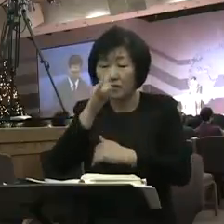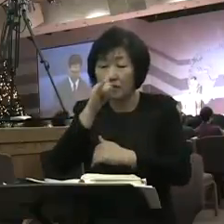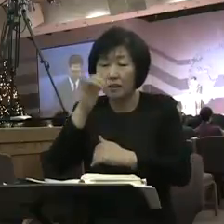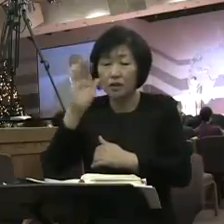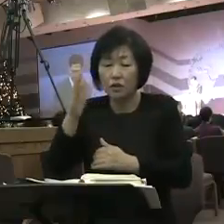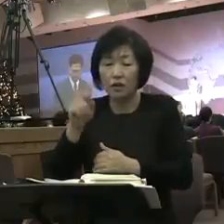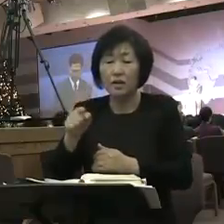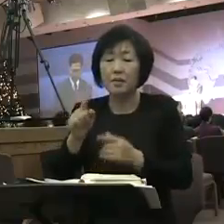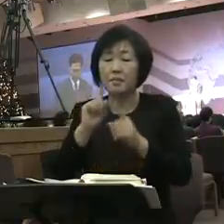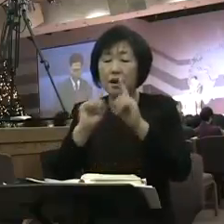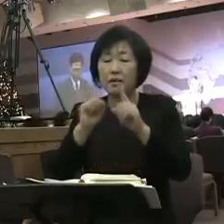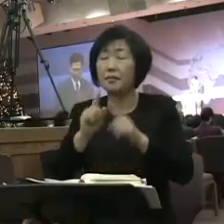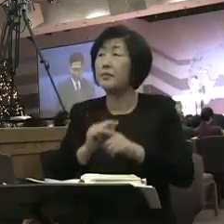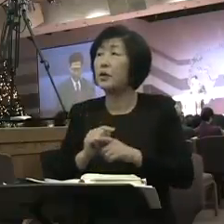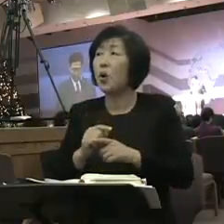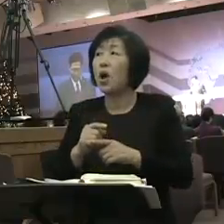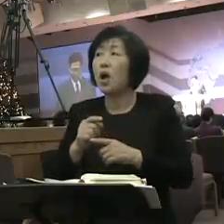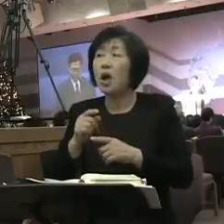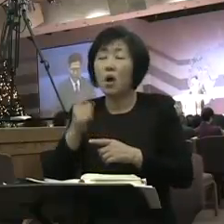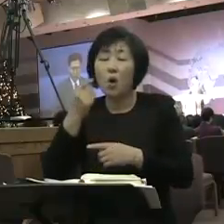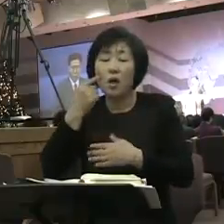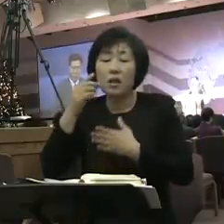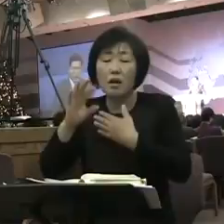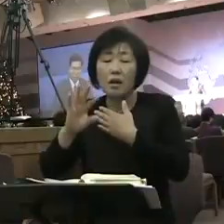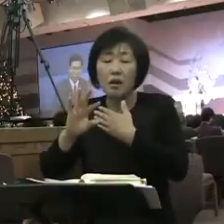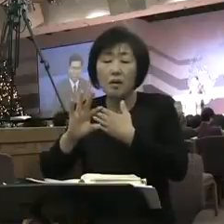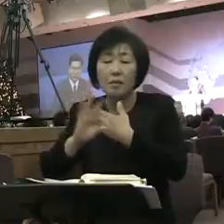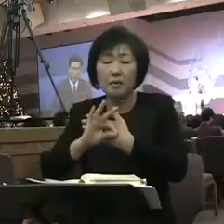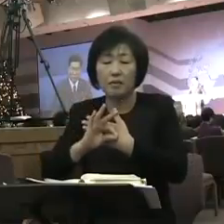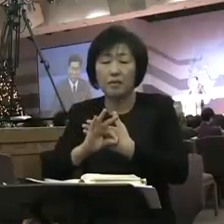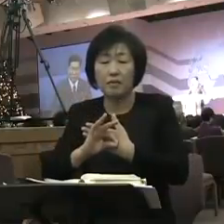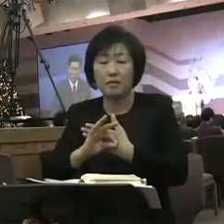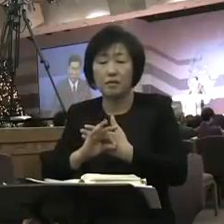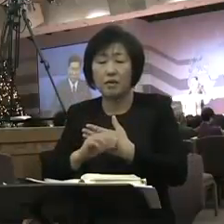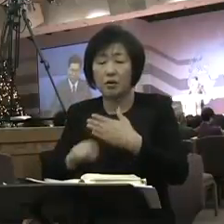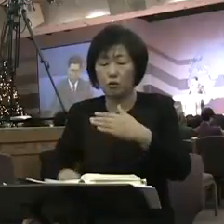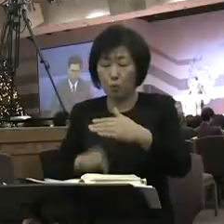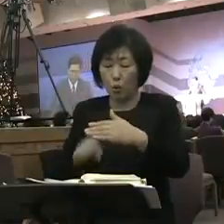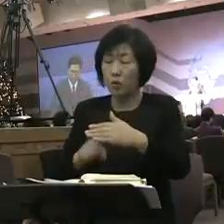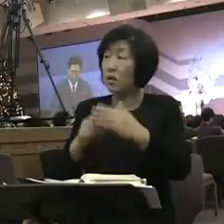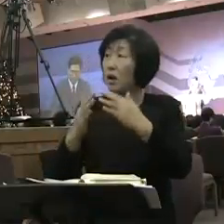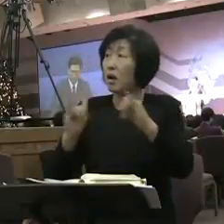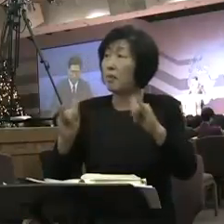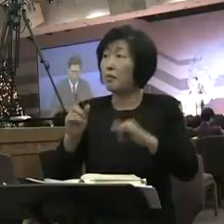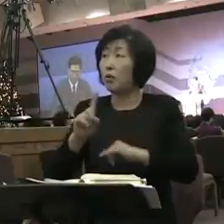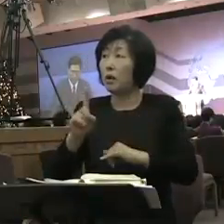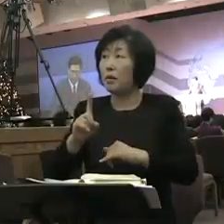말씀이에요. 왜요? 우리 이 속사람이 뭡니까?